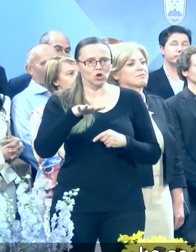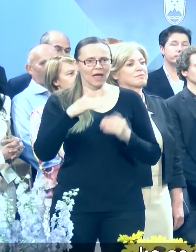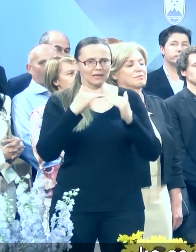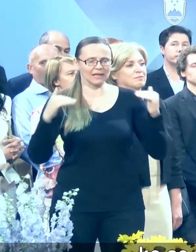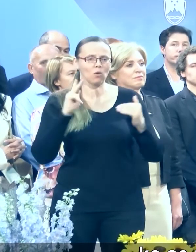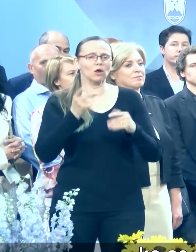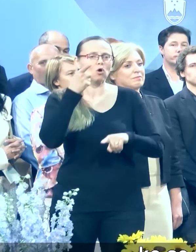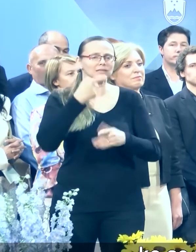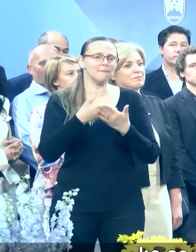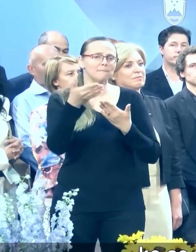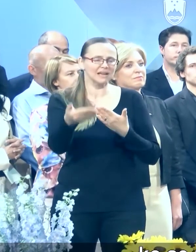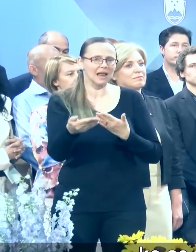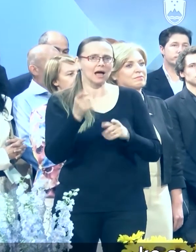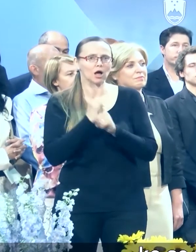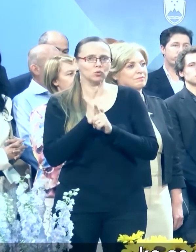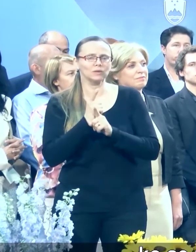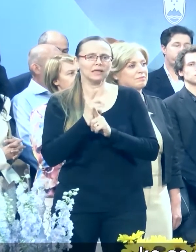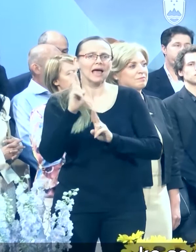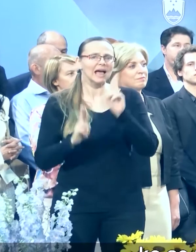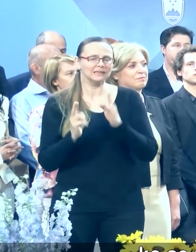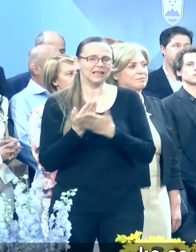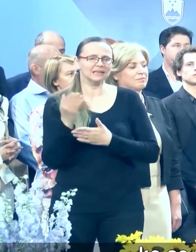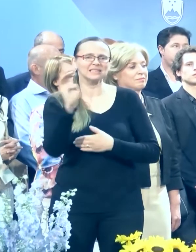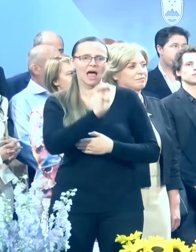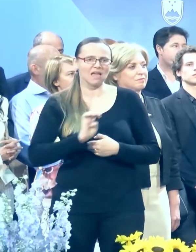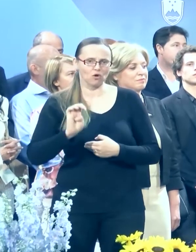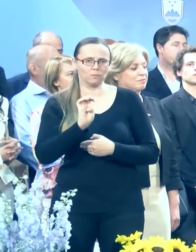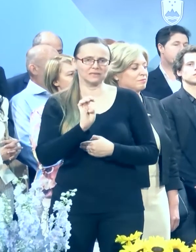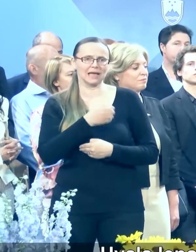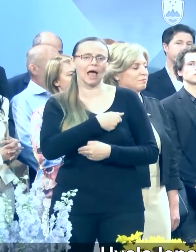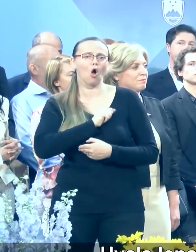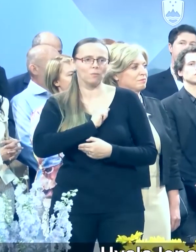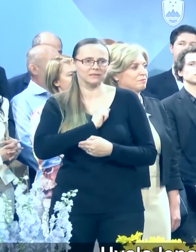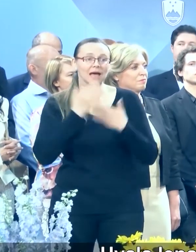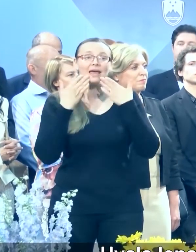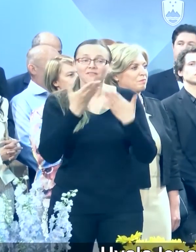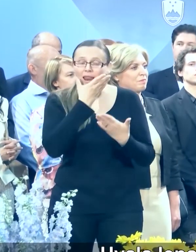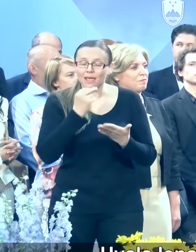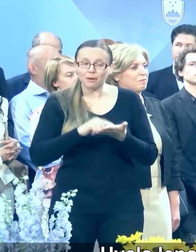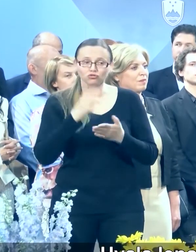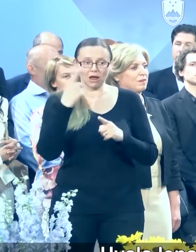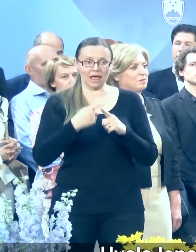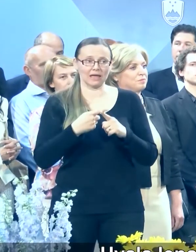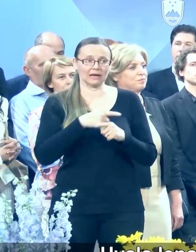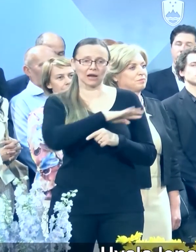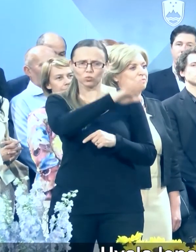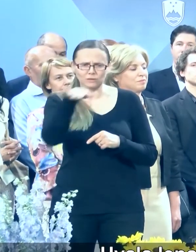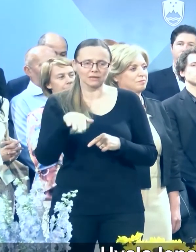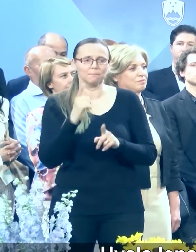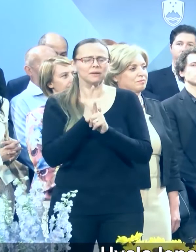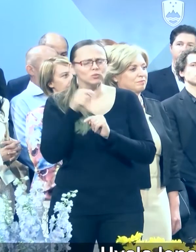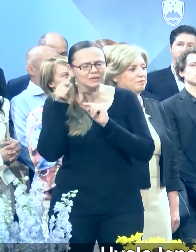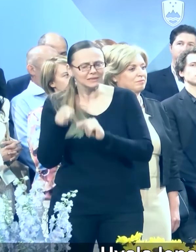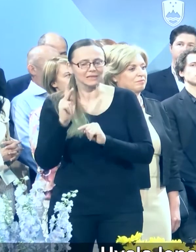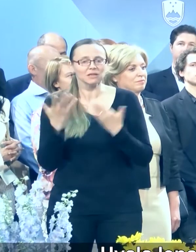odloča, ko se predlaga tudi kandidate za evropske komisarje. Hvala lepa še enkrat vsem, zlasti pa vsem tistim, ki